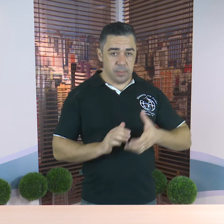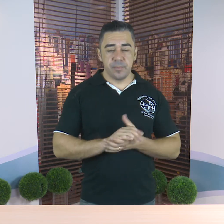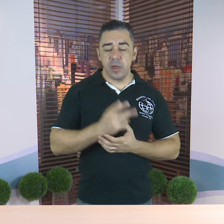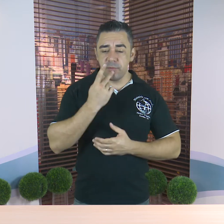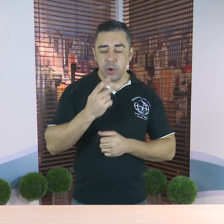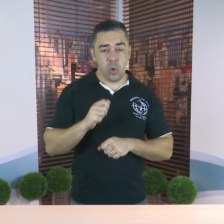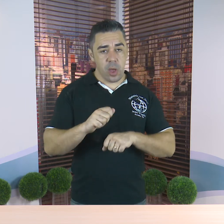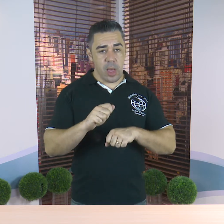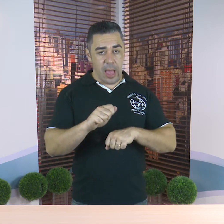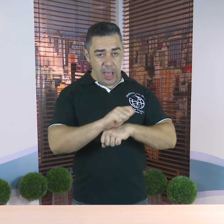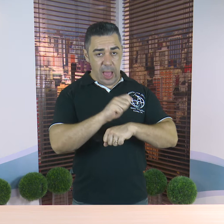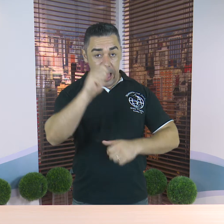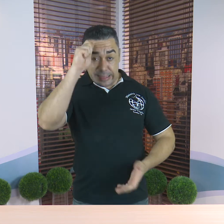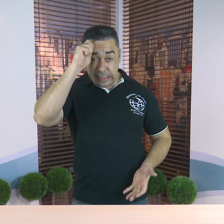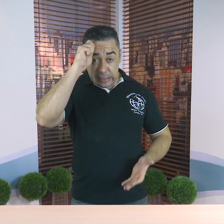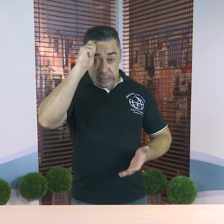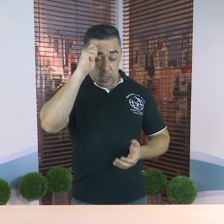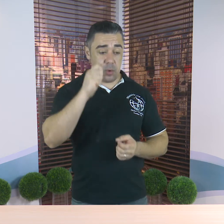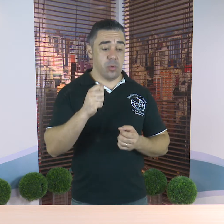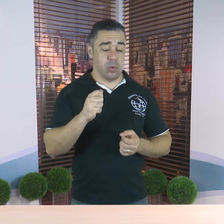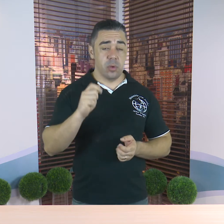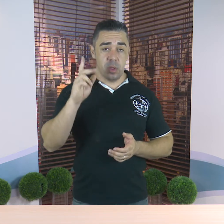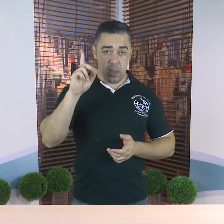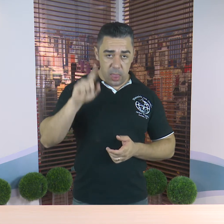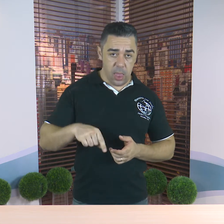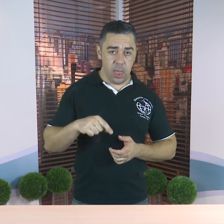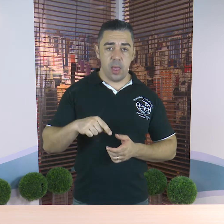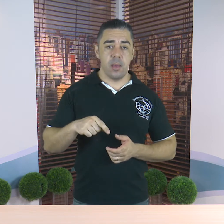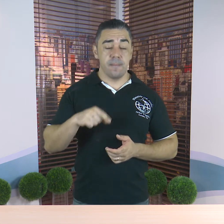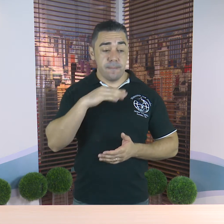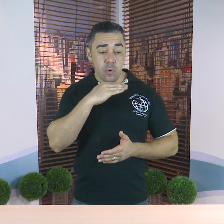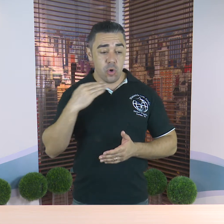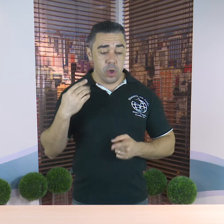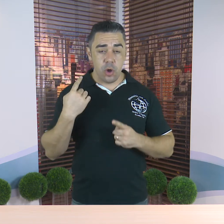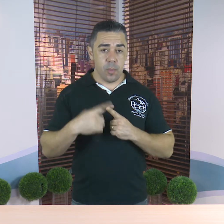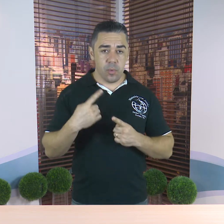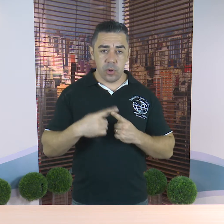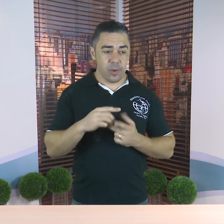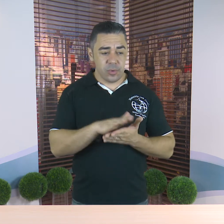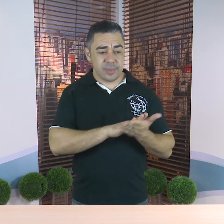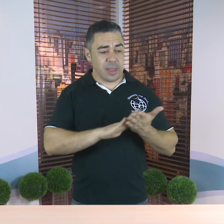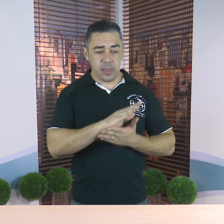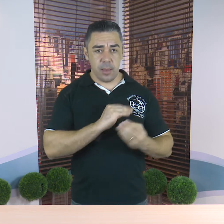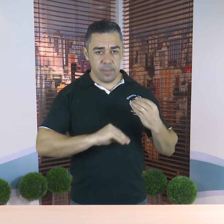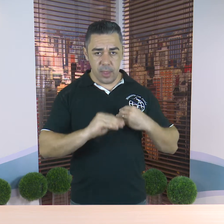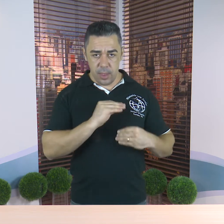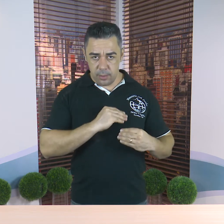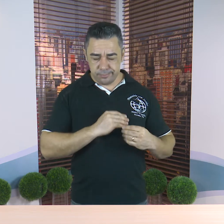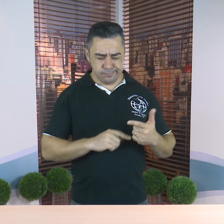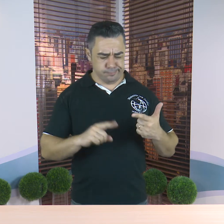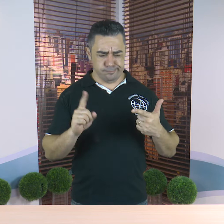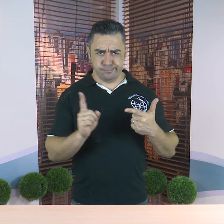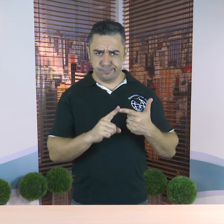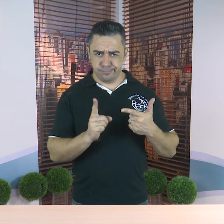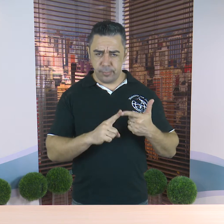criado mortal e teria morrido com ou sem pecado. 2. O pecado de